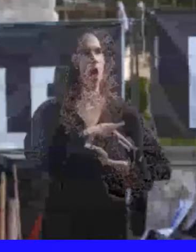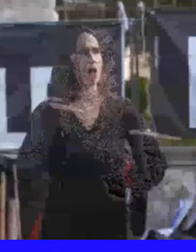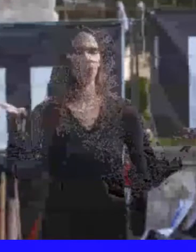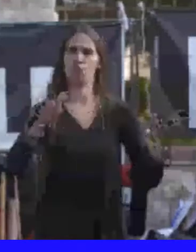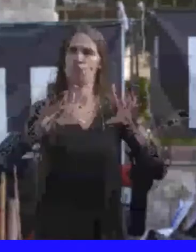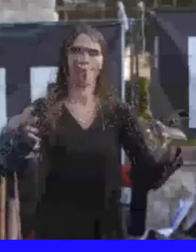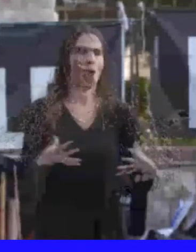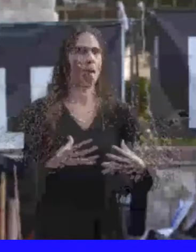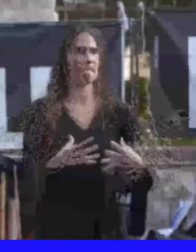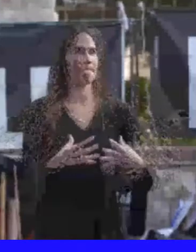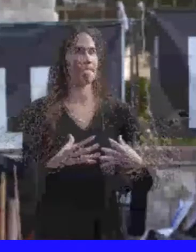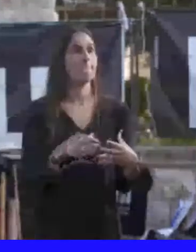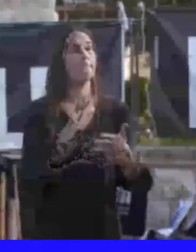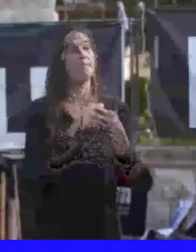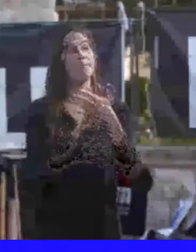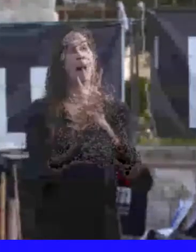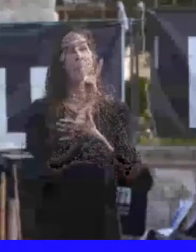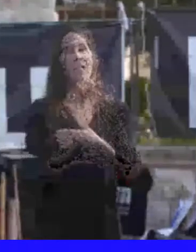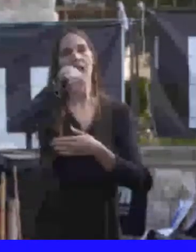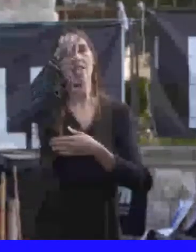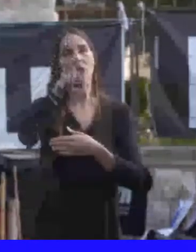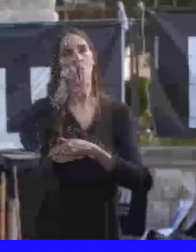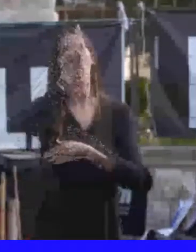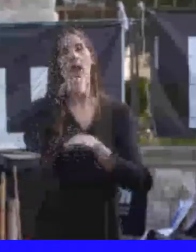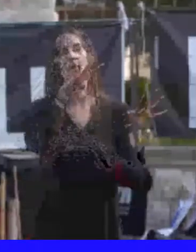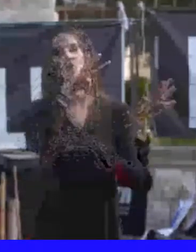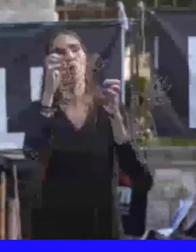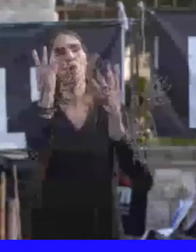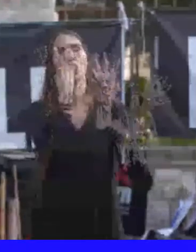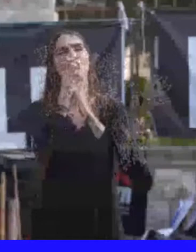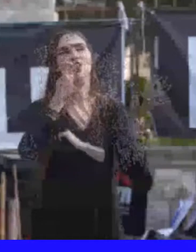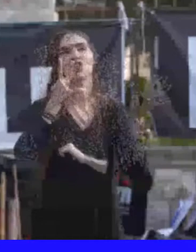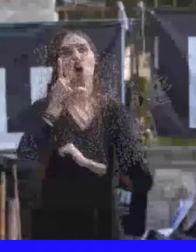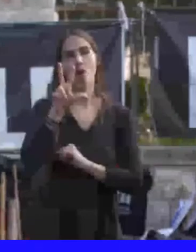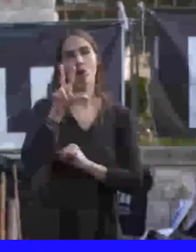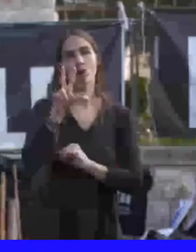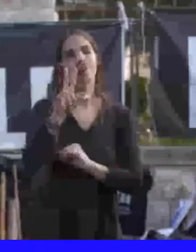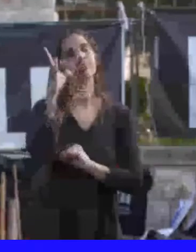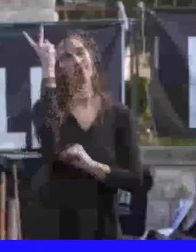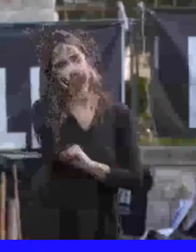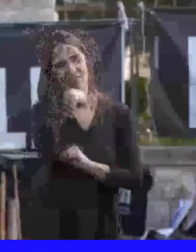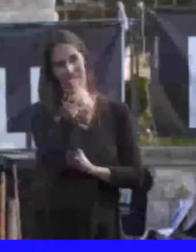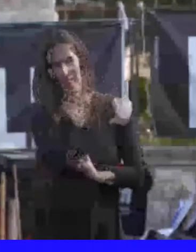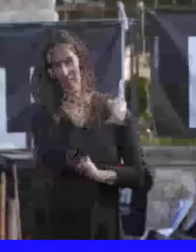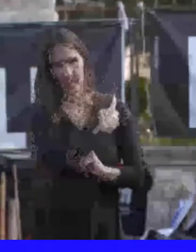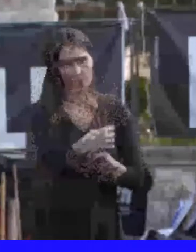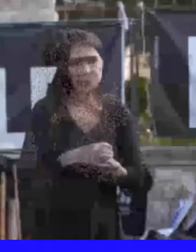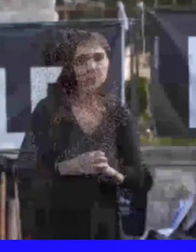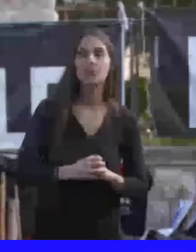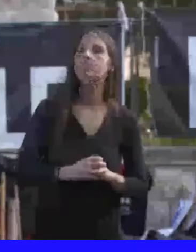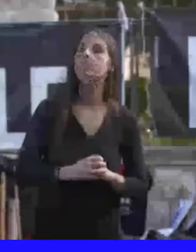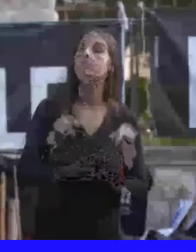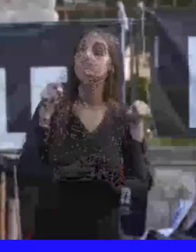פני האומה ב-14 לינואר 1993, והמבין יבין.